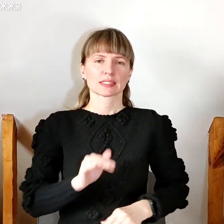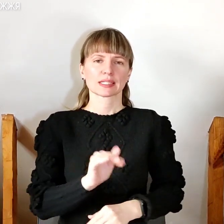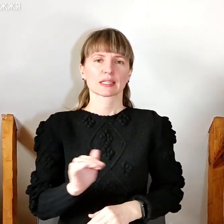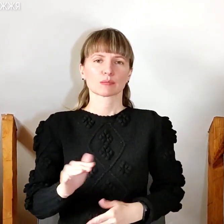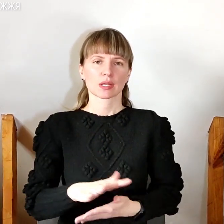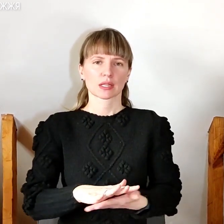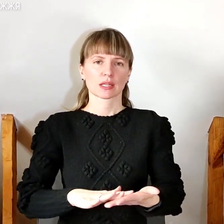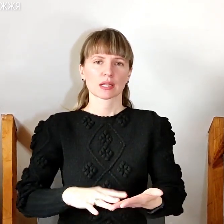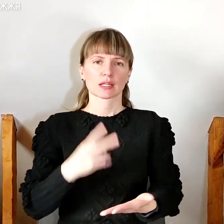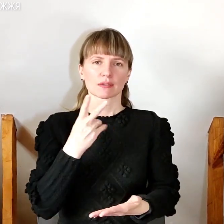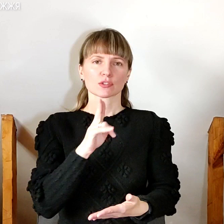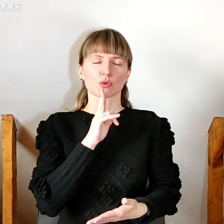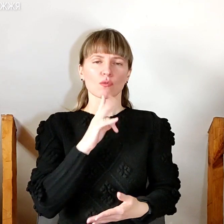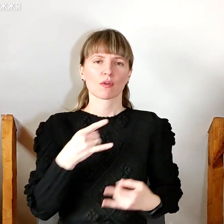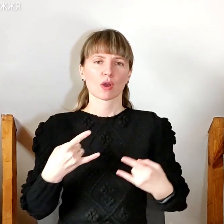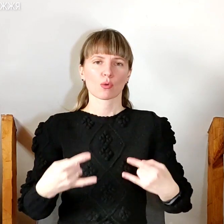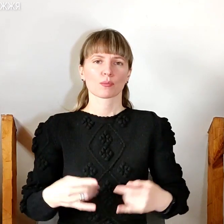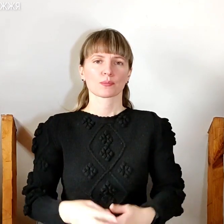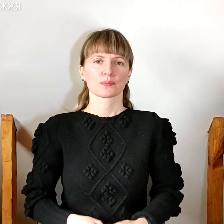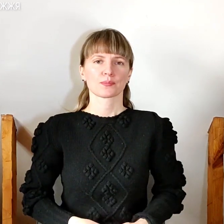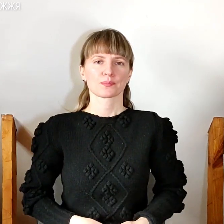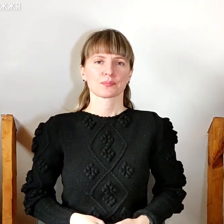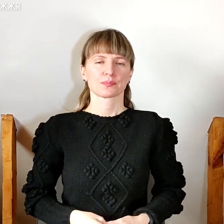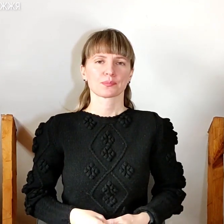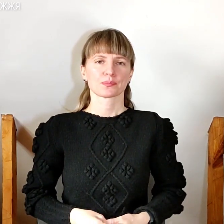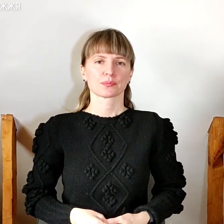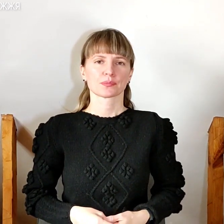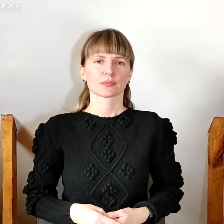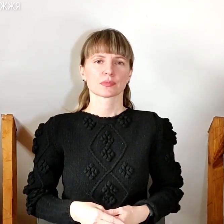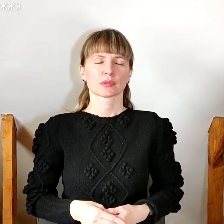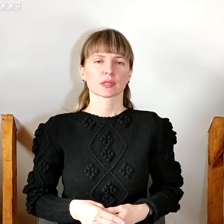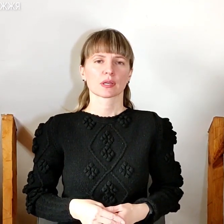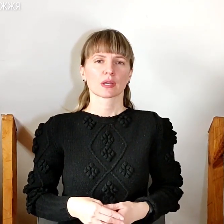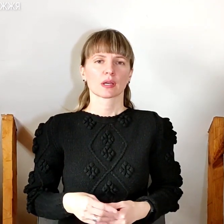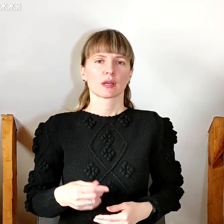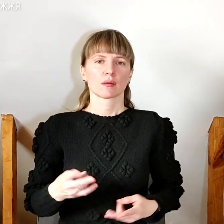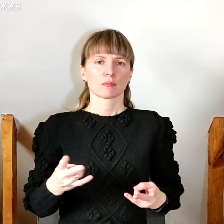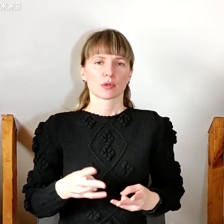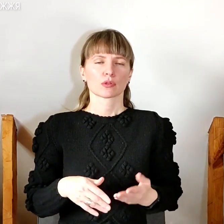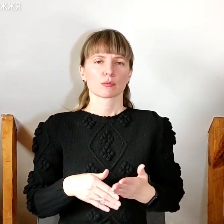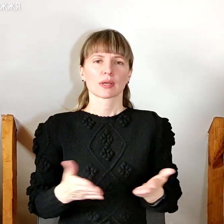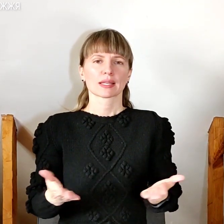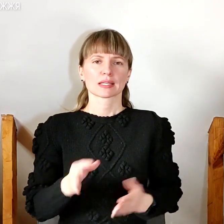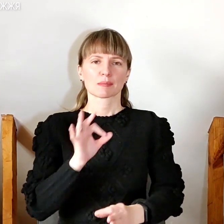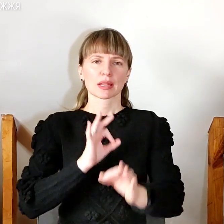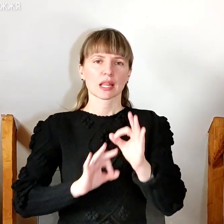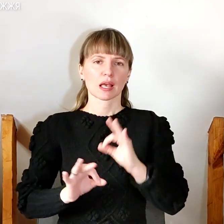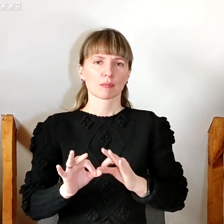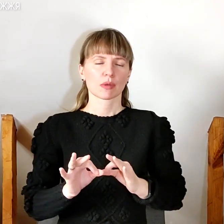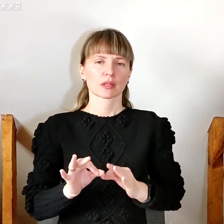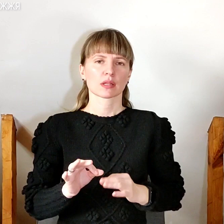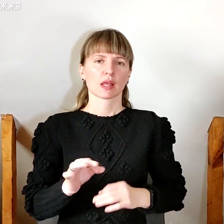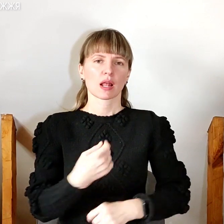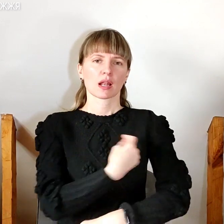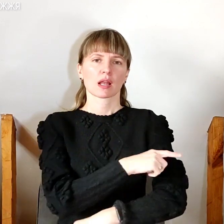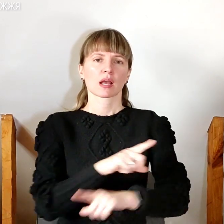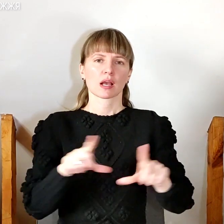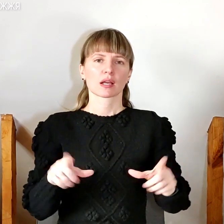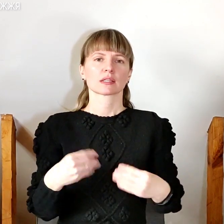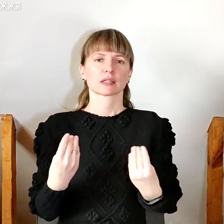прошу увагу. Так, потребує допомоги. Якісь медикаменти лікарня дає. Дефлекс